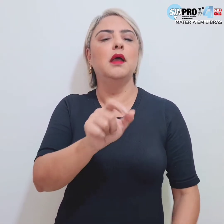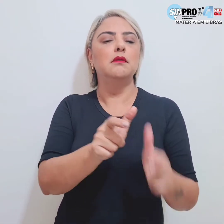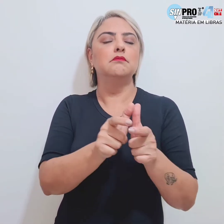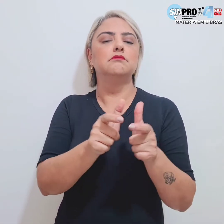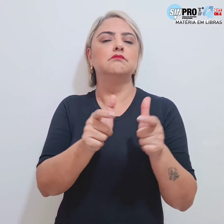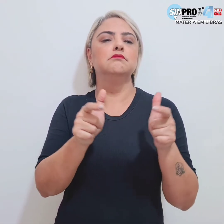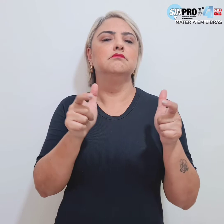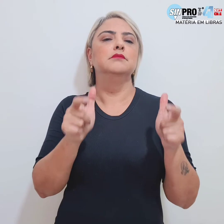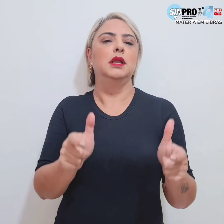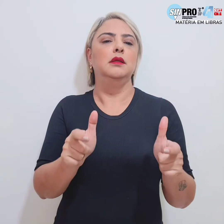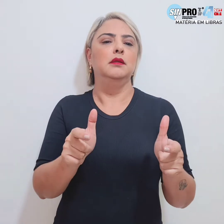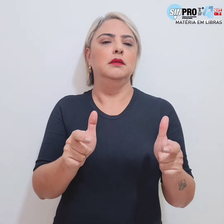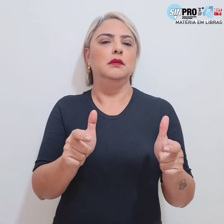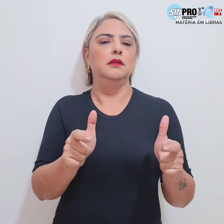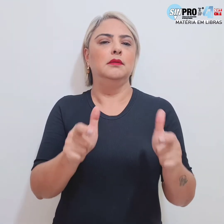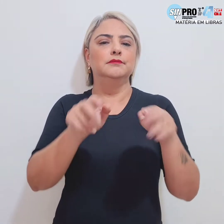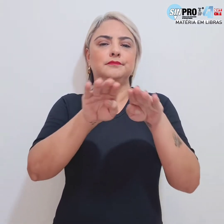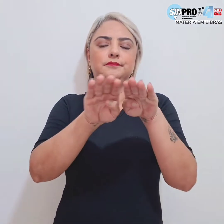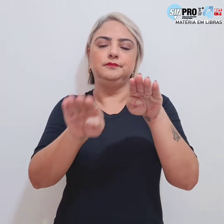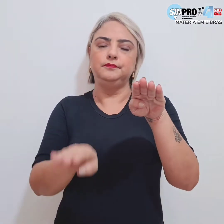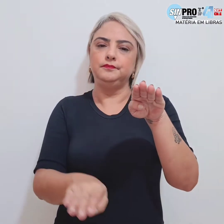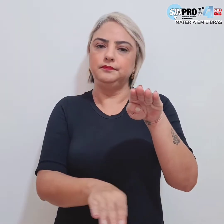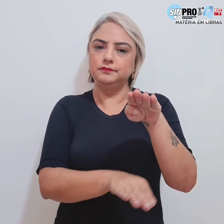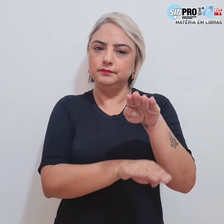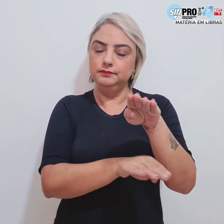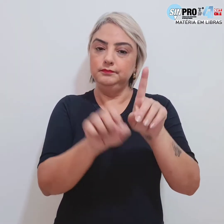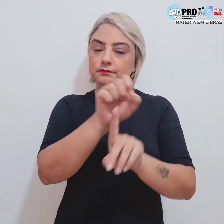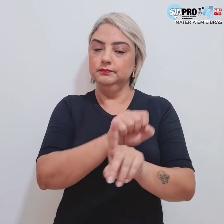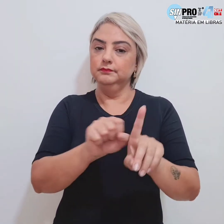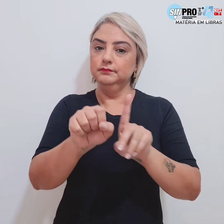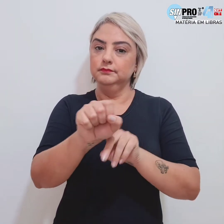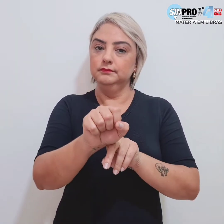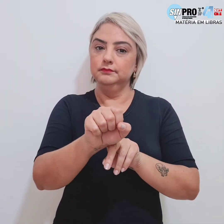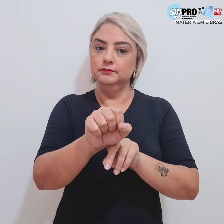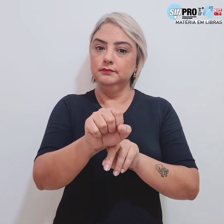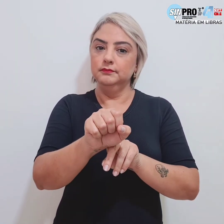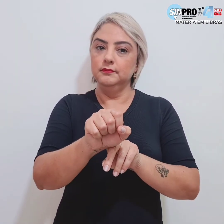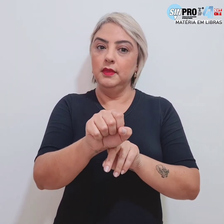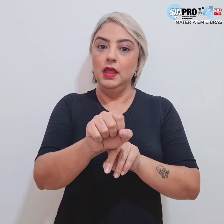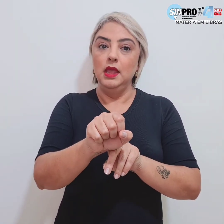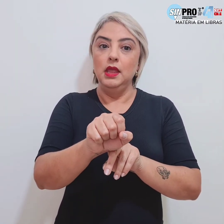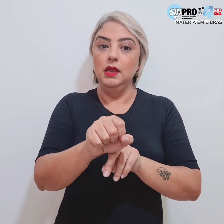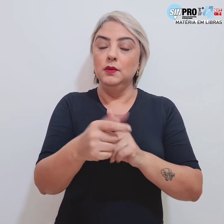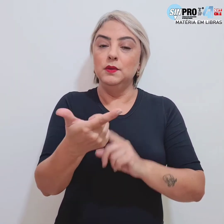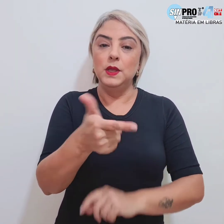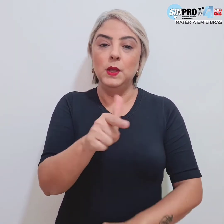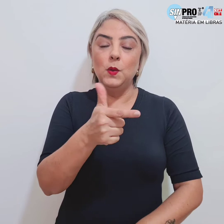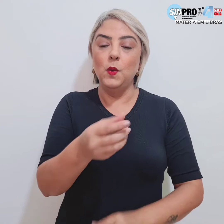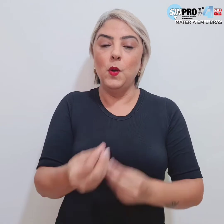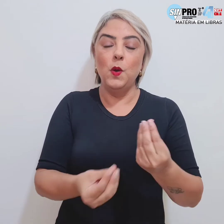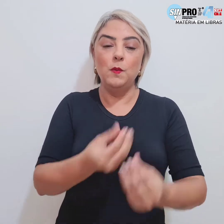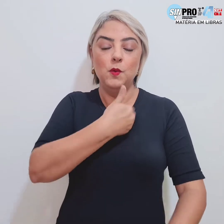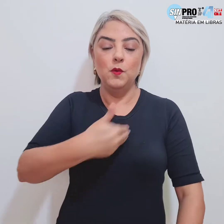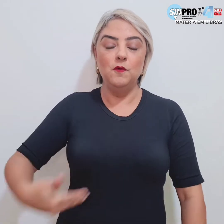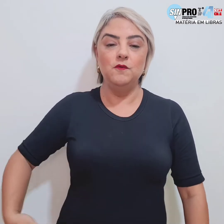ampliação das desigualdades sociais e a inviabilização de um Estado forte e